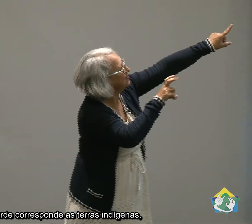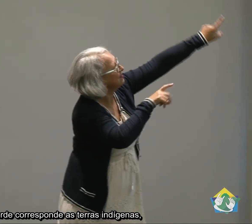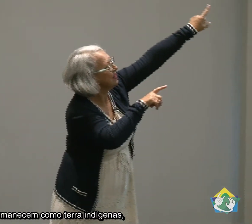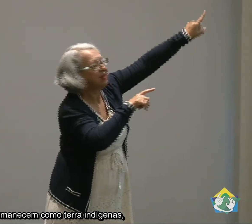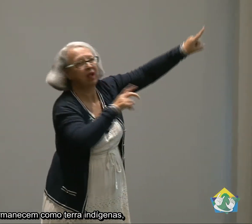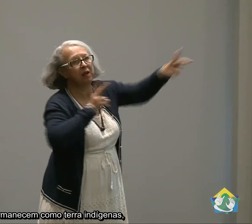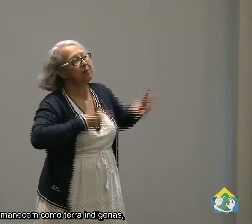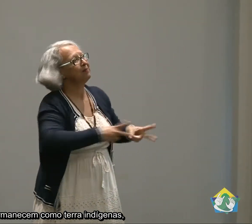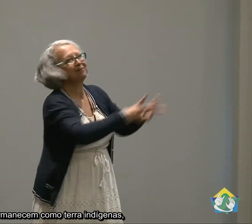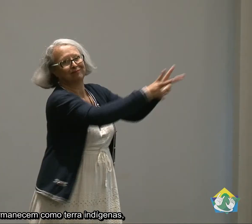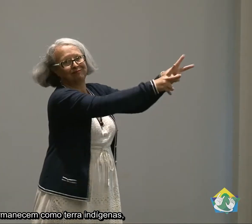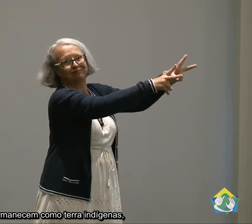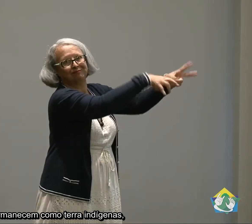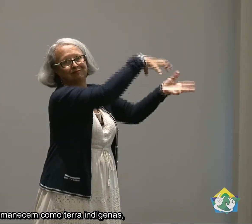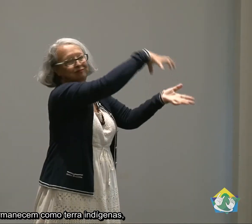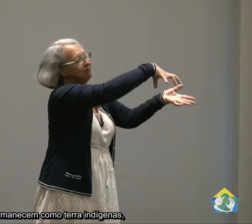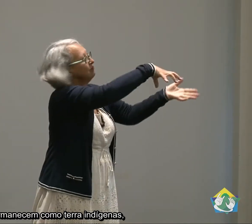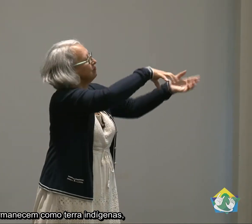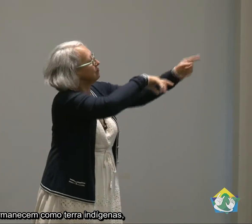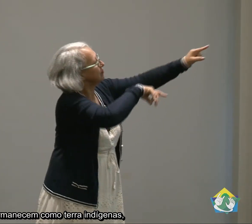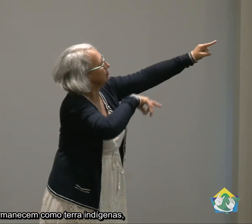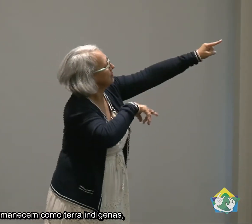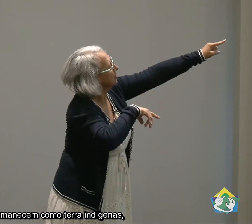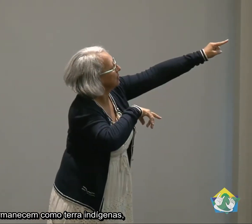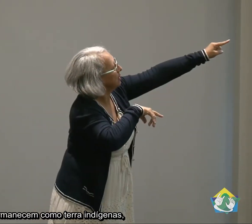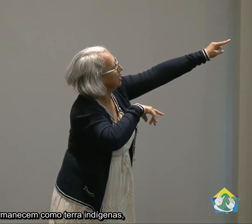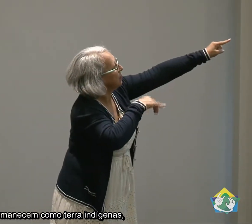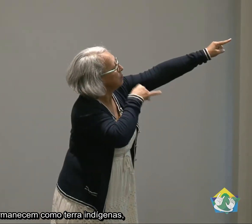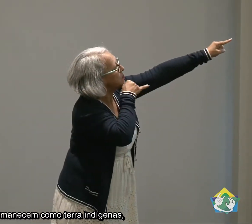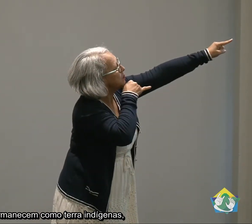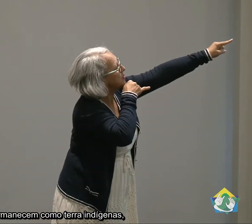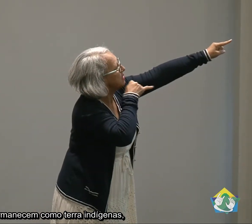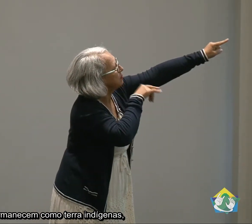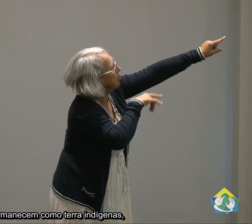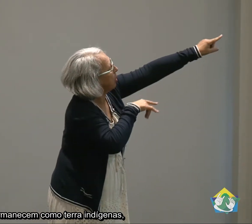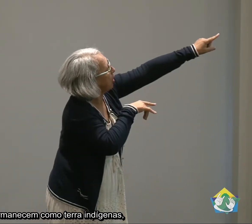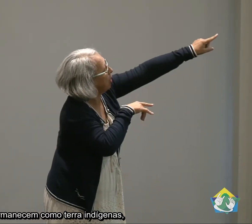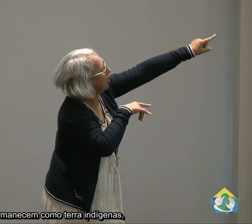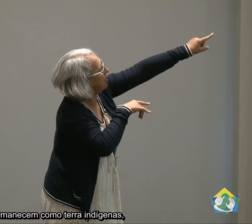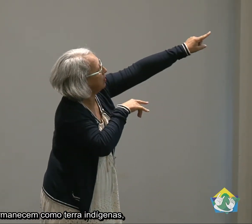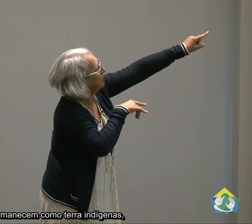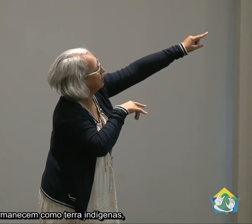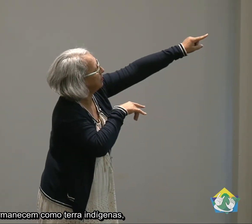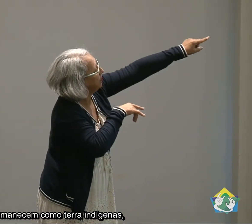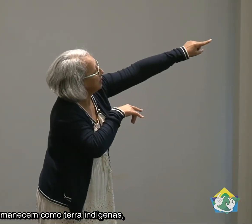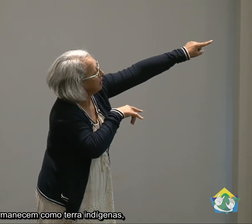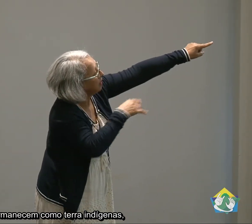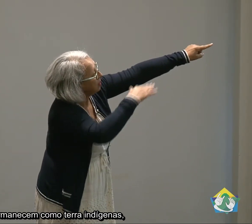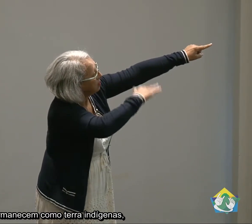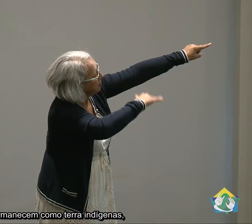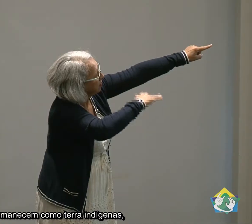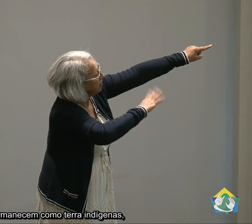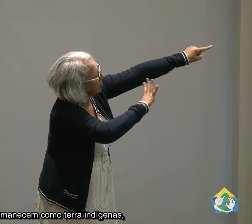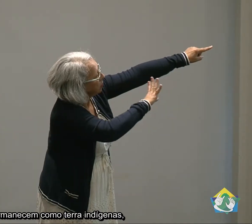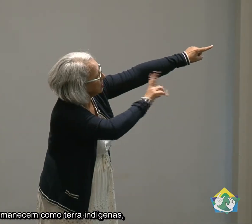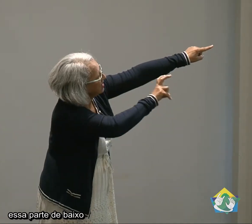indígenas. 55% permanecem como propriedade, como terras indígenas. Essa